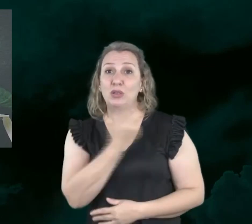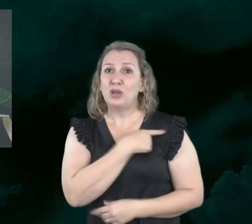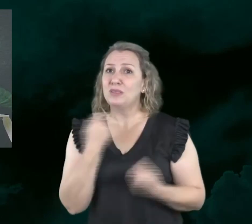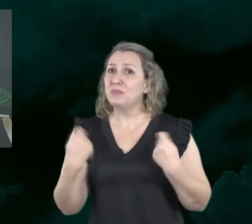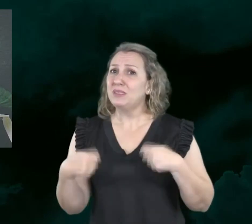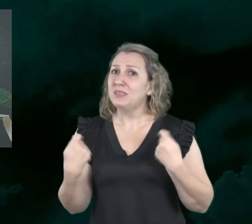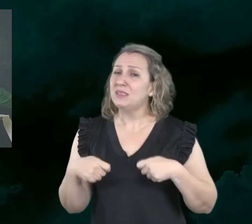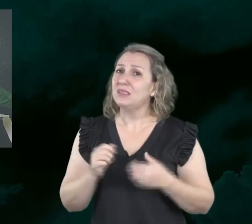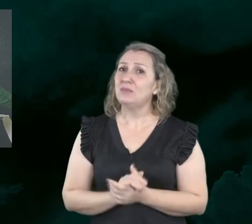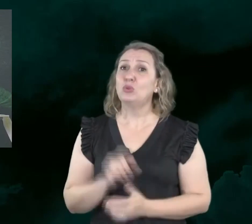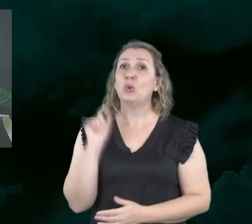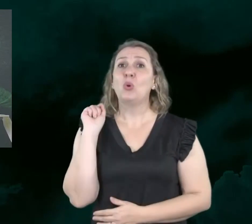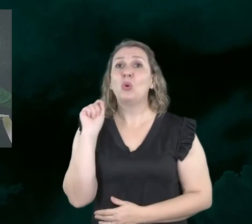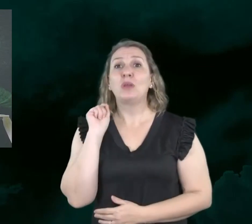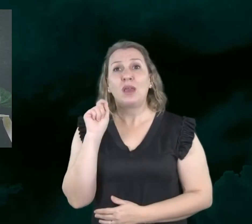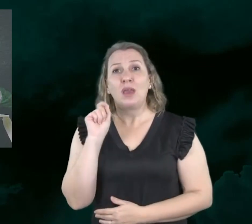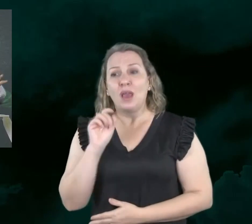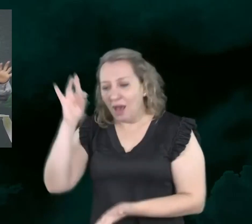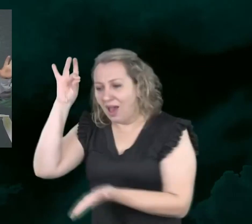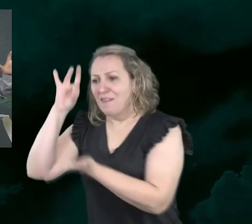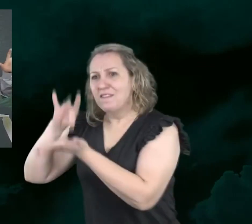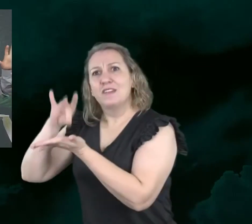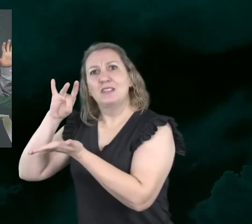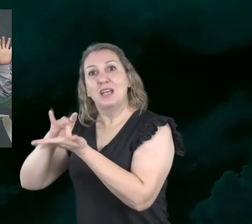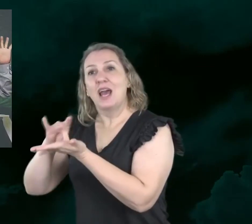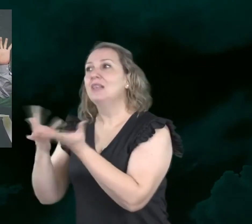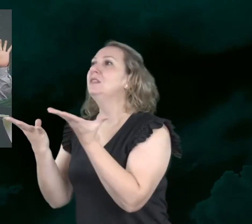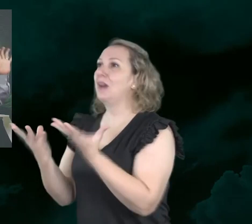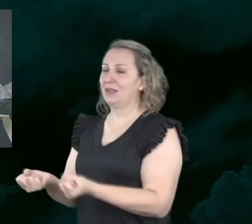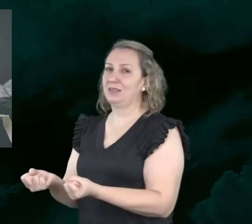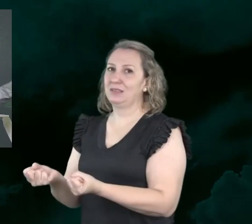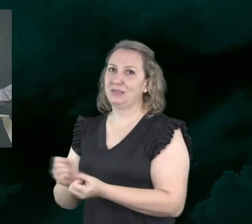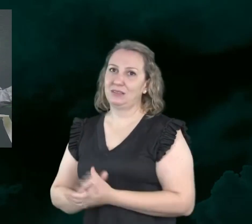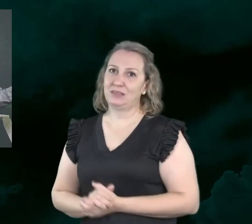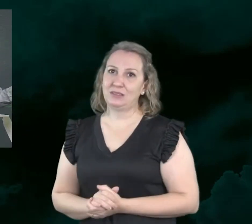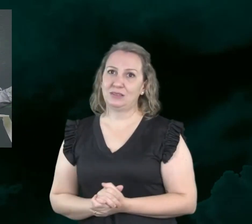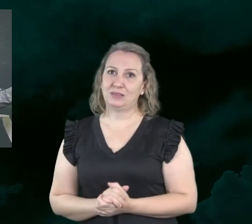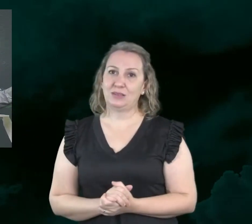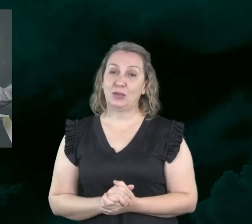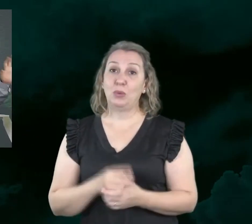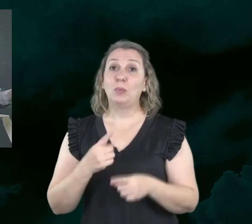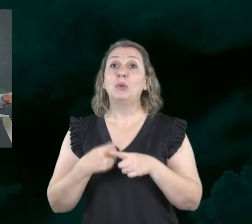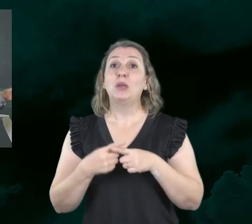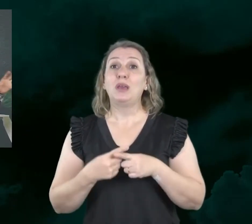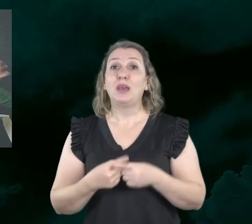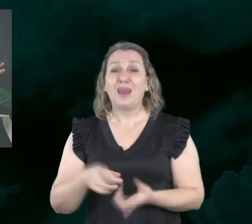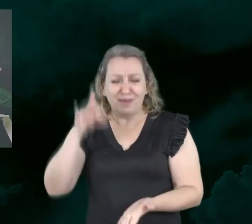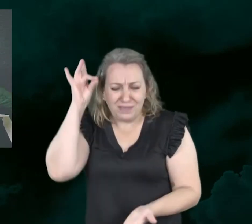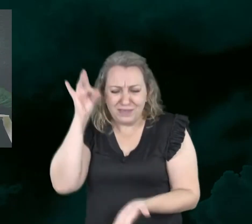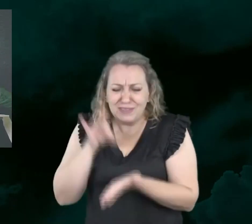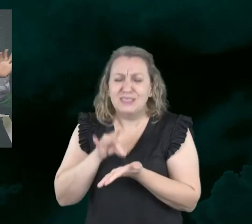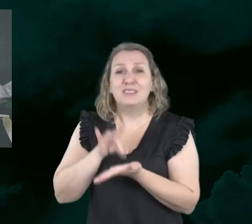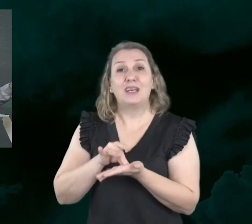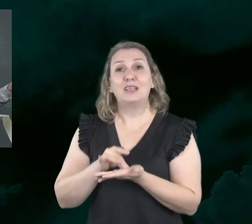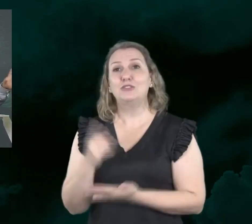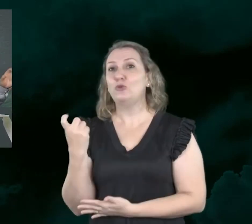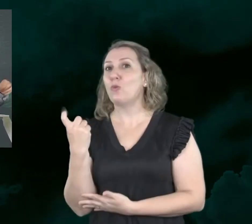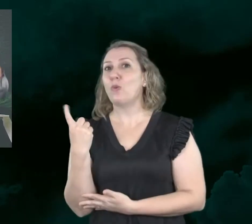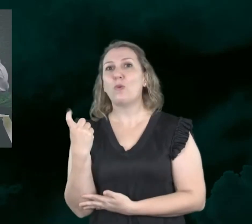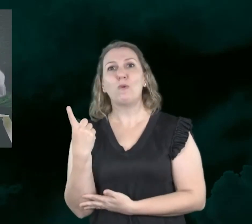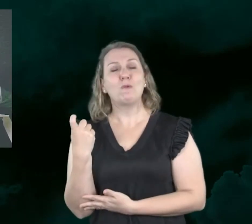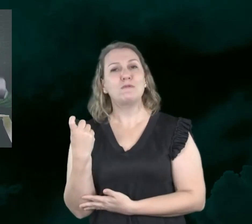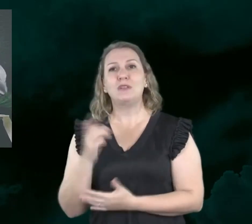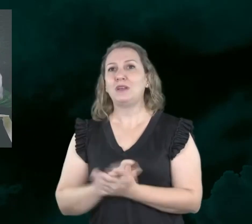agarrar-nos à verdade. A verdade é a única referência que nós temos. Queridos irmãos, o homem precisa de referência.